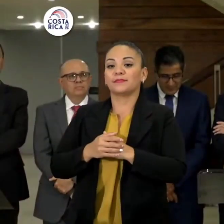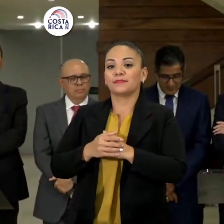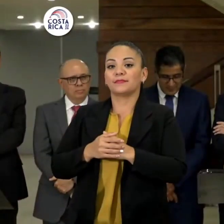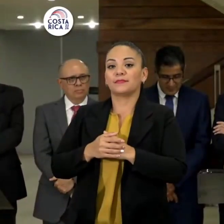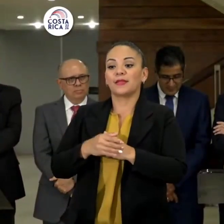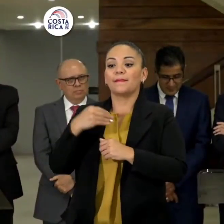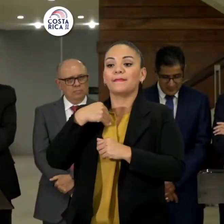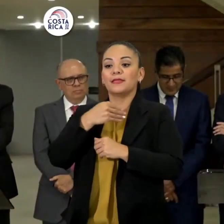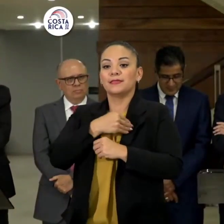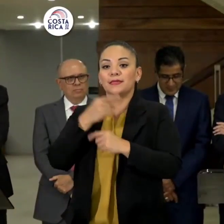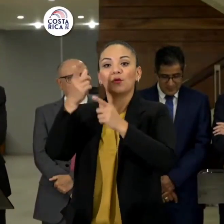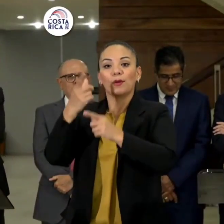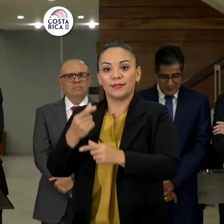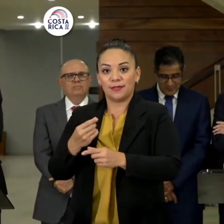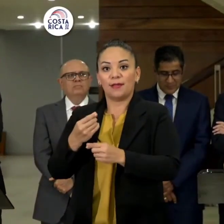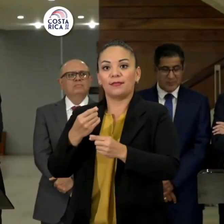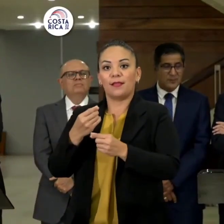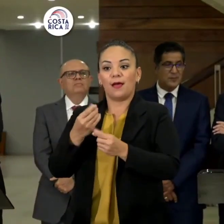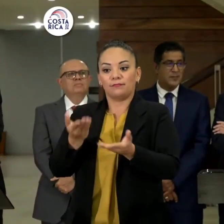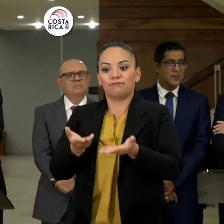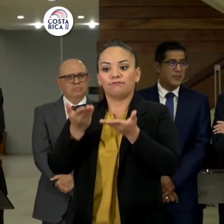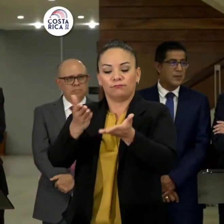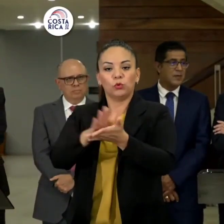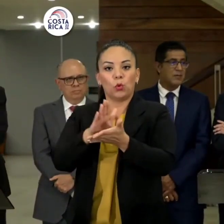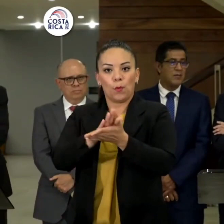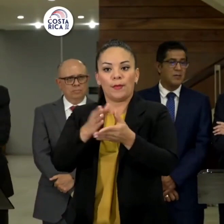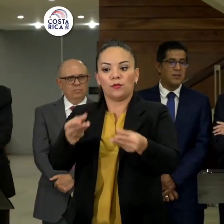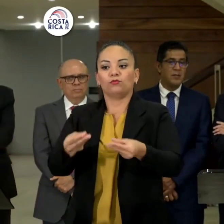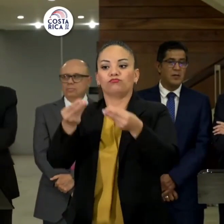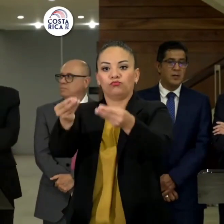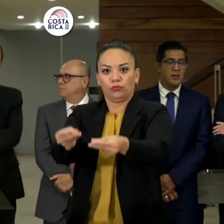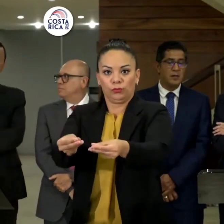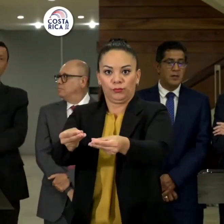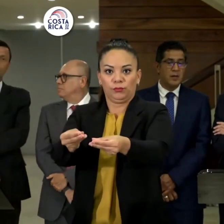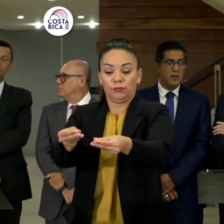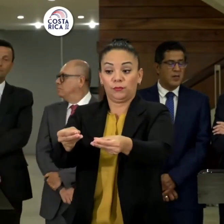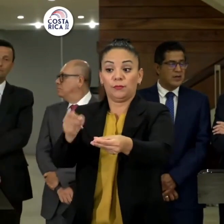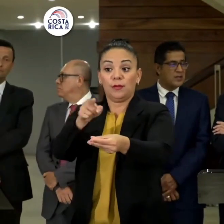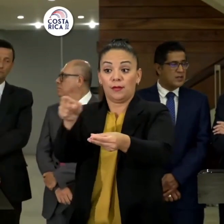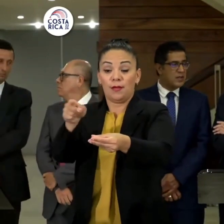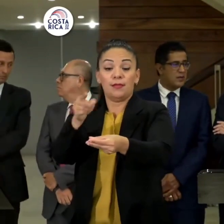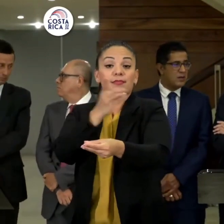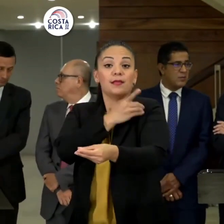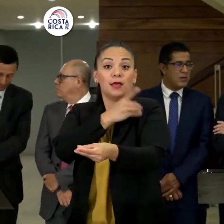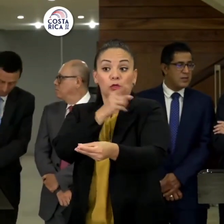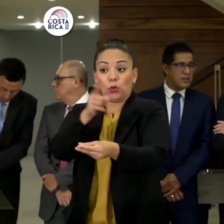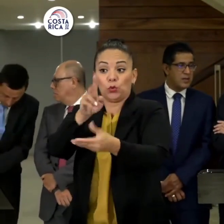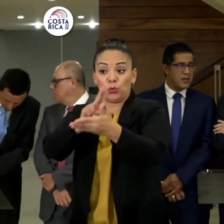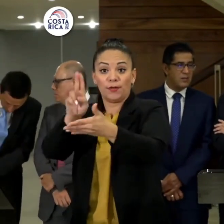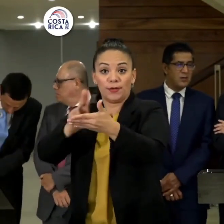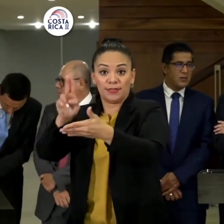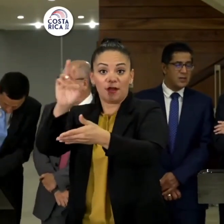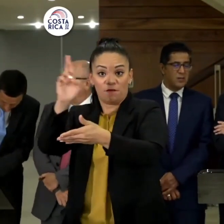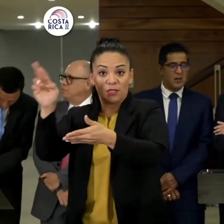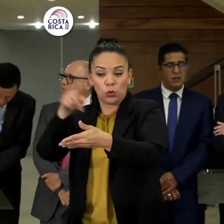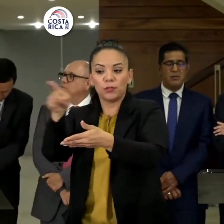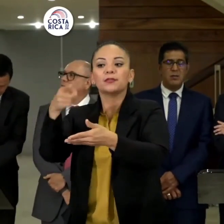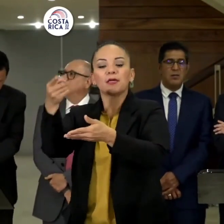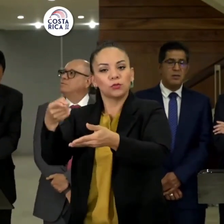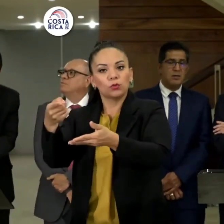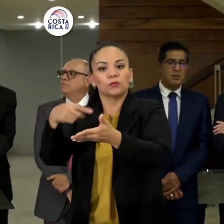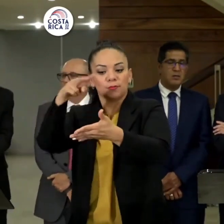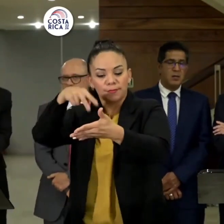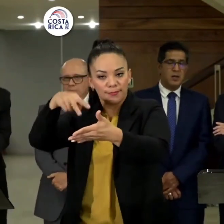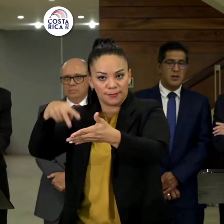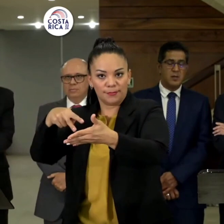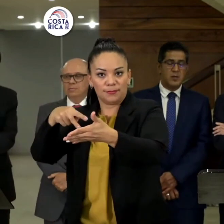parte del Ministerio de Hacienda. Quedamos de que los rectores se llevan esa presentación y tenemos una discusión la próxima